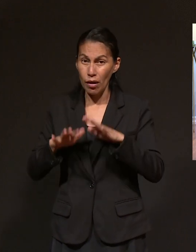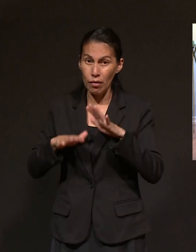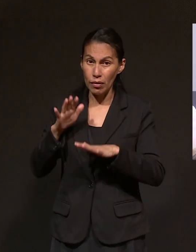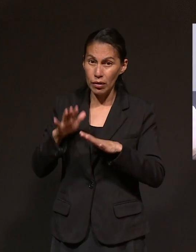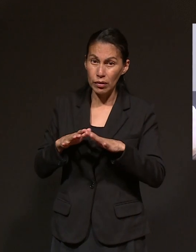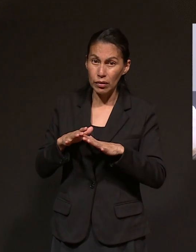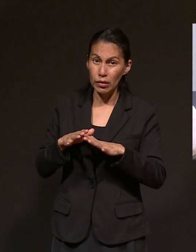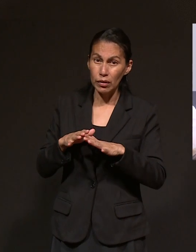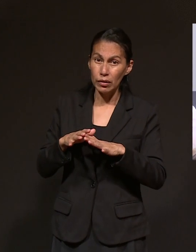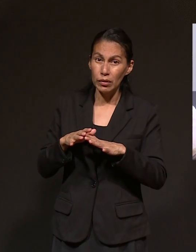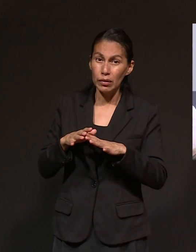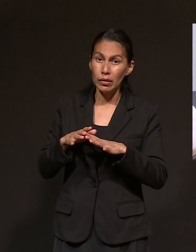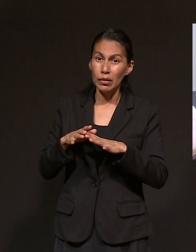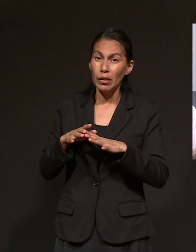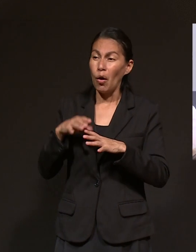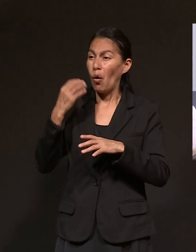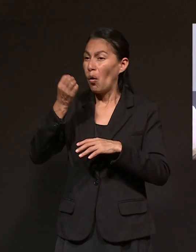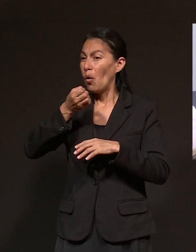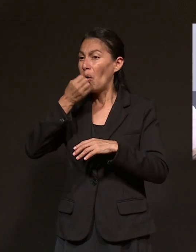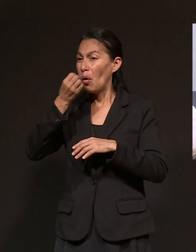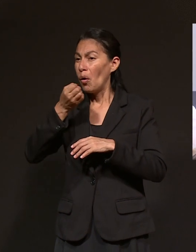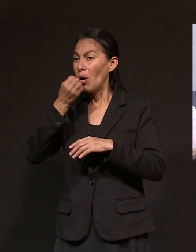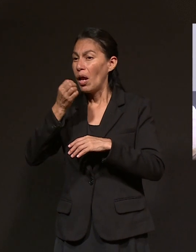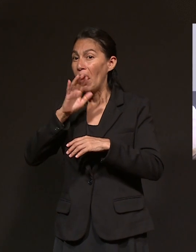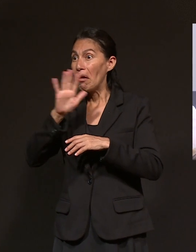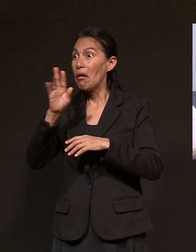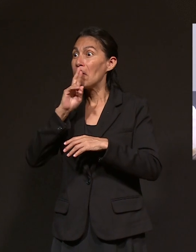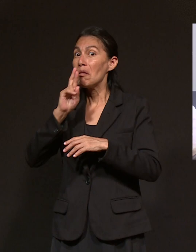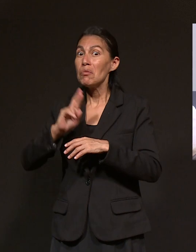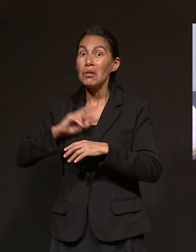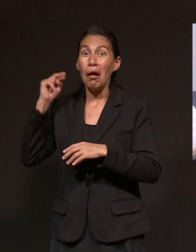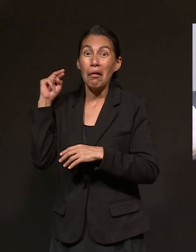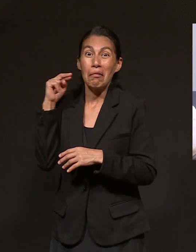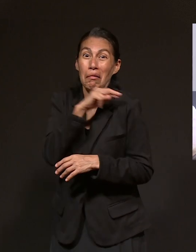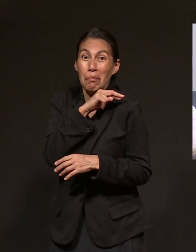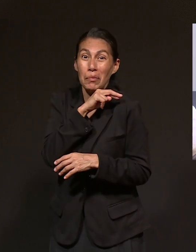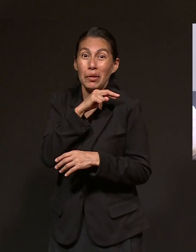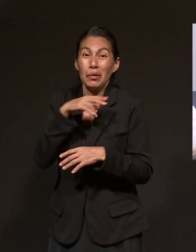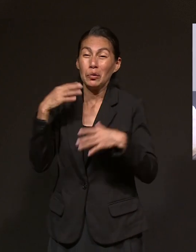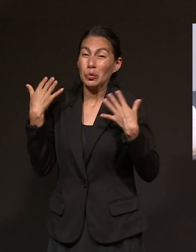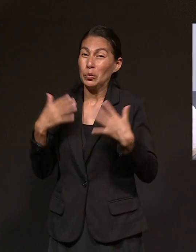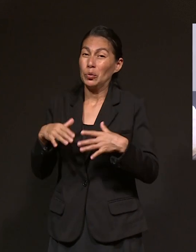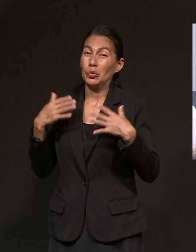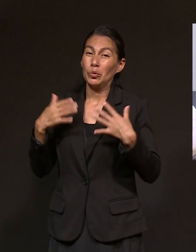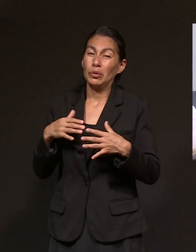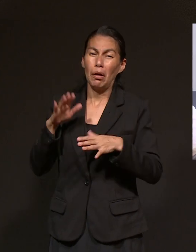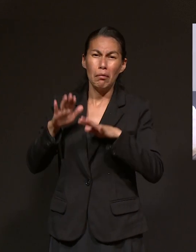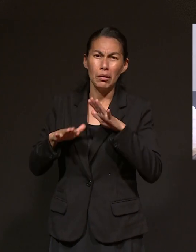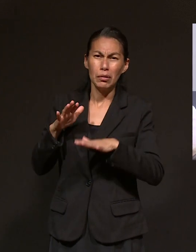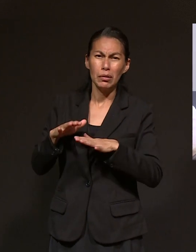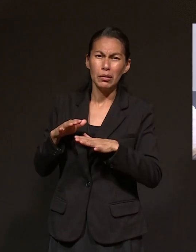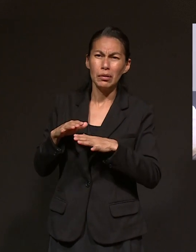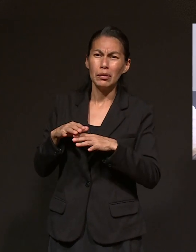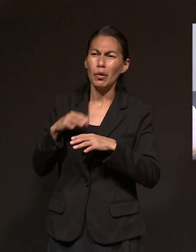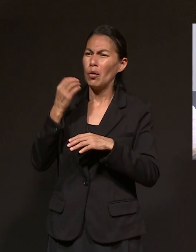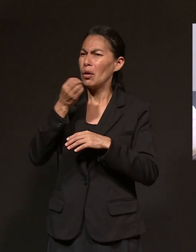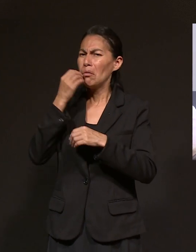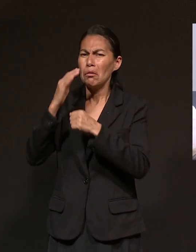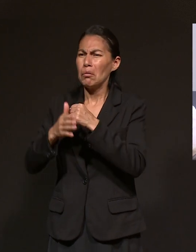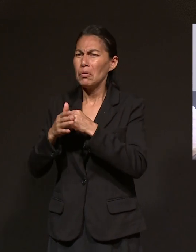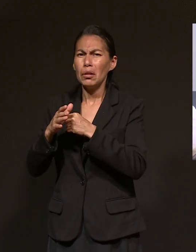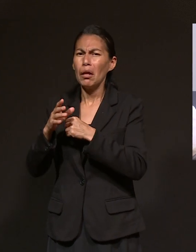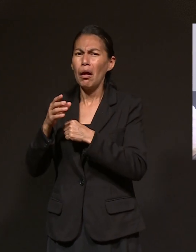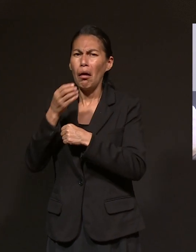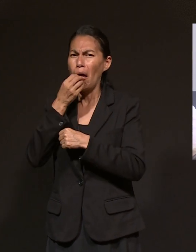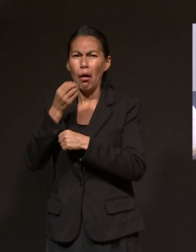que uno no termina de orar y ya está la respuesta. Por la necesidad, por la situación